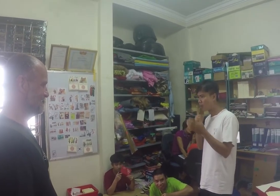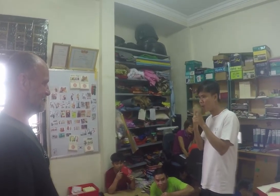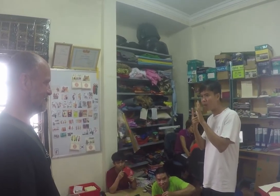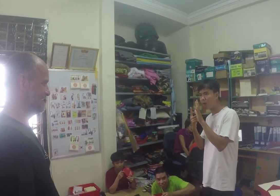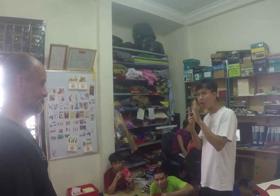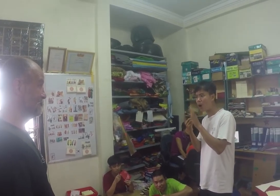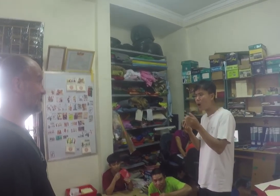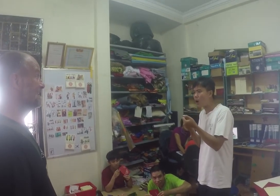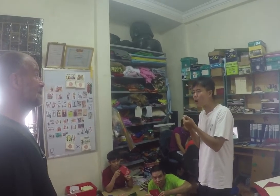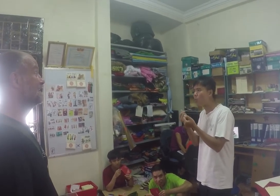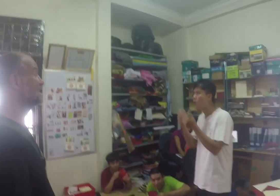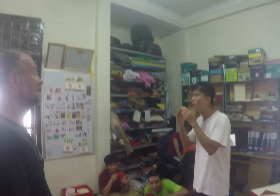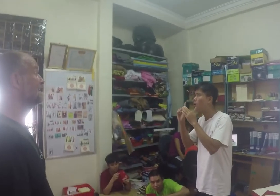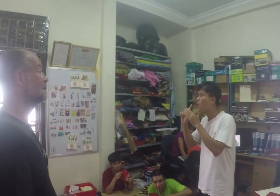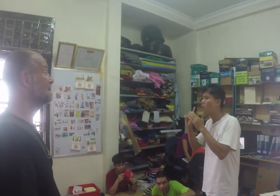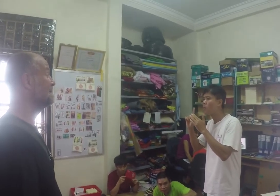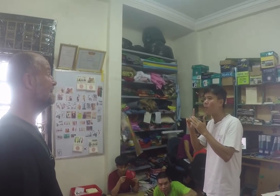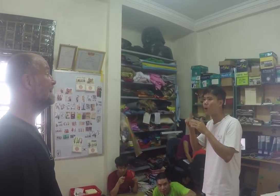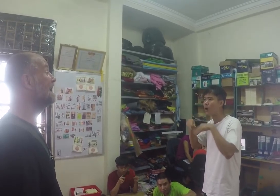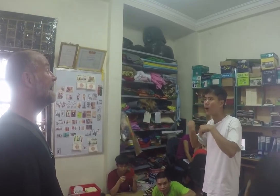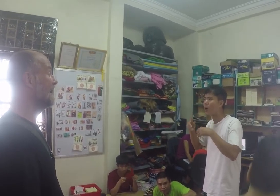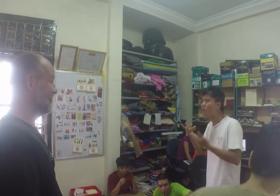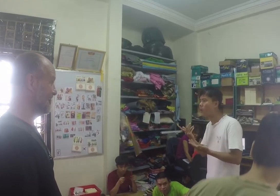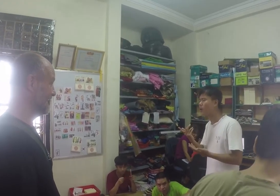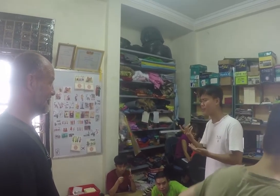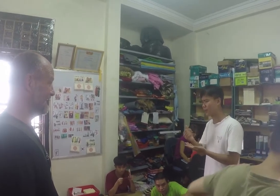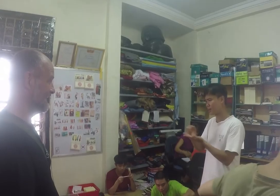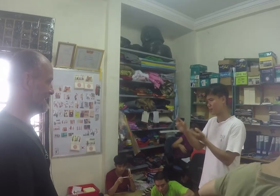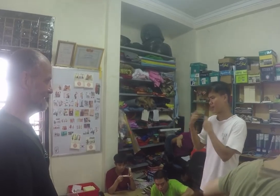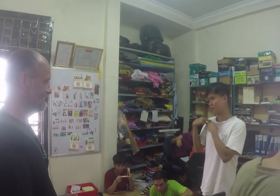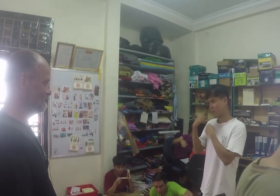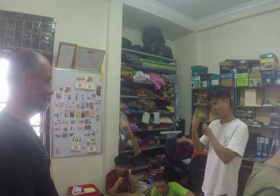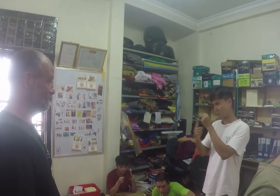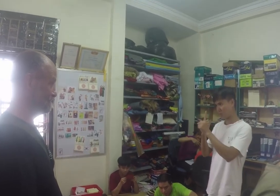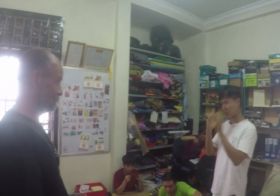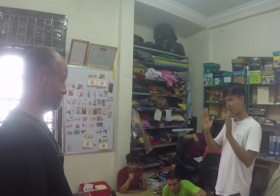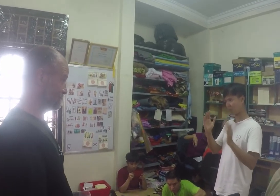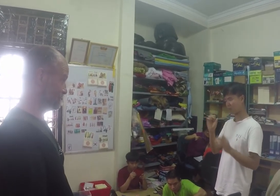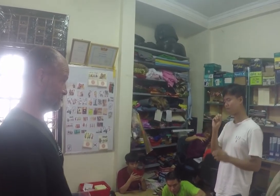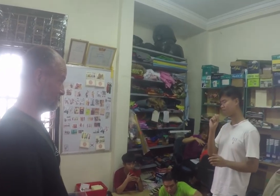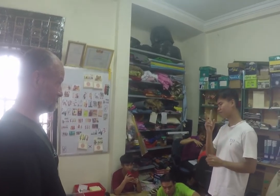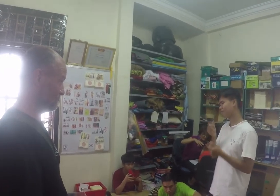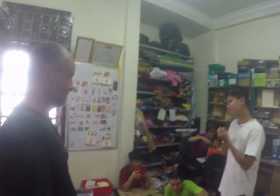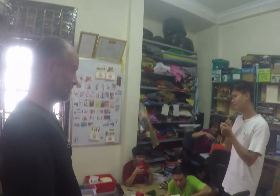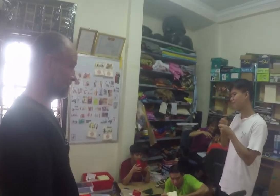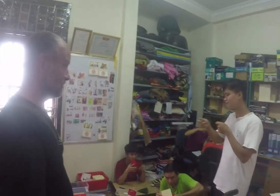Dann bekam ich den Dreh langsam raus und wurde nach circa einem Jahr auch der Abteilungsleiter hier.